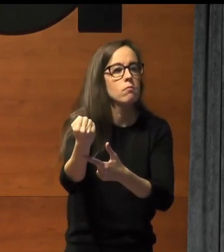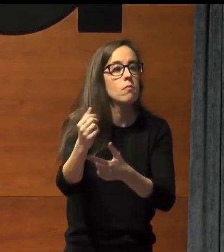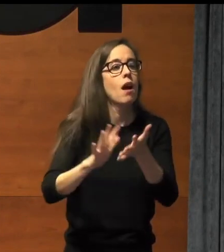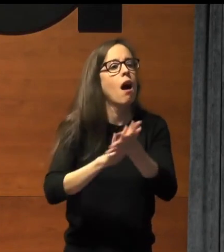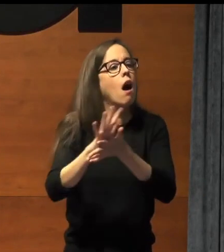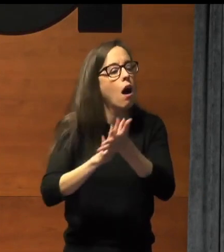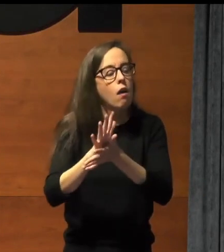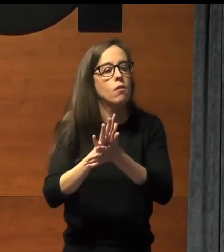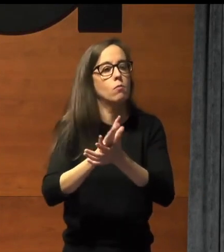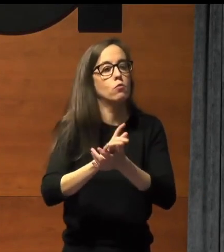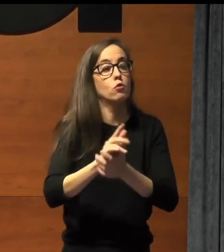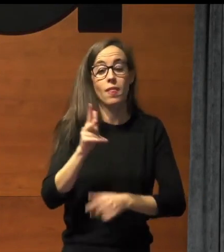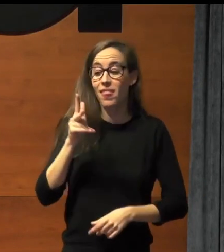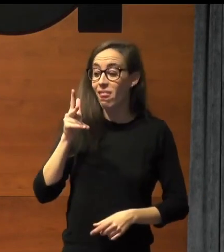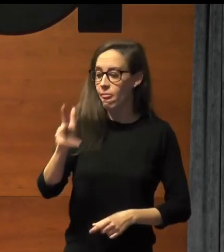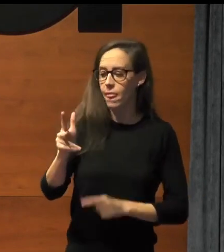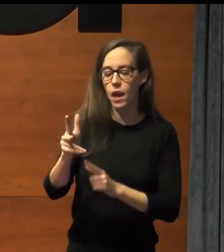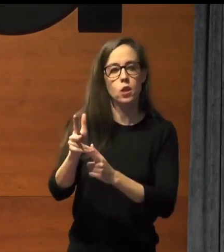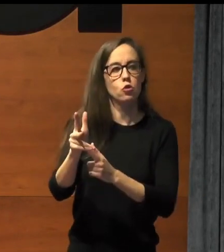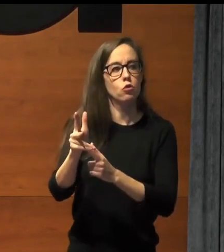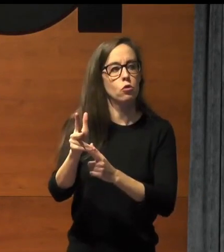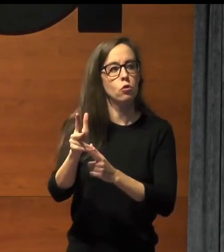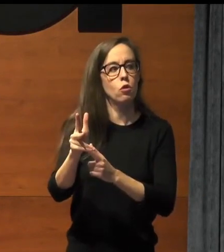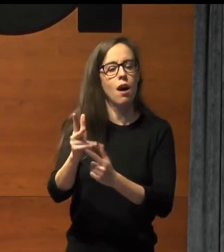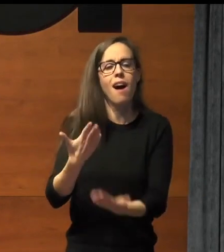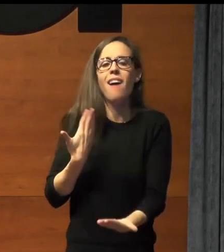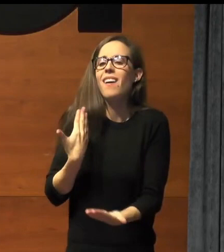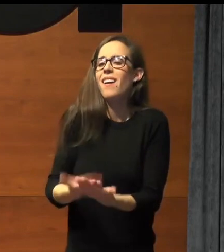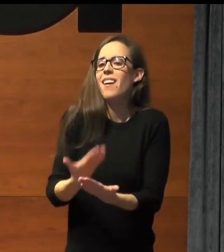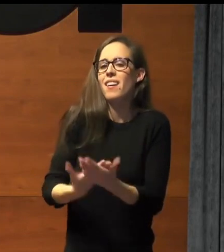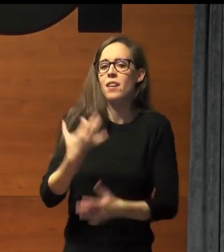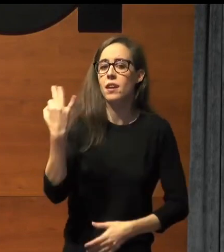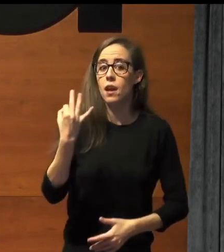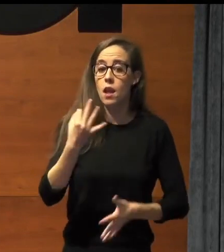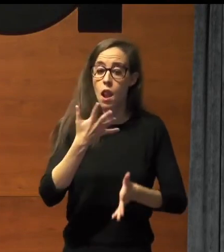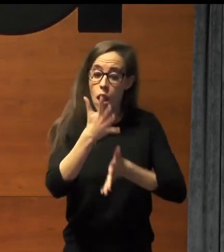de garantizar el libre uso de la propia lengua,